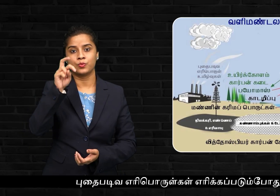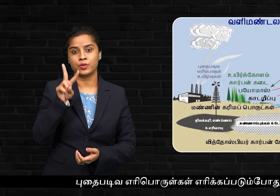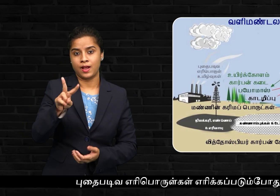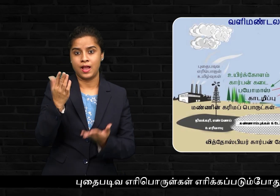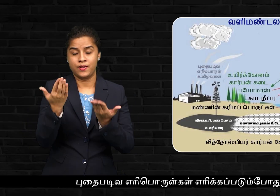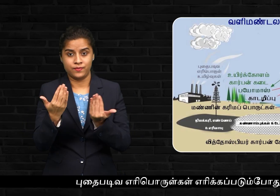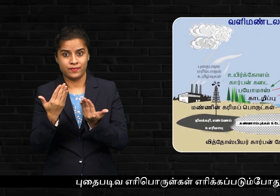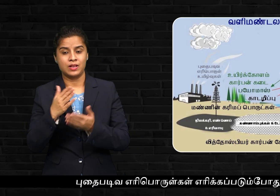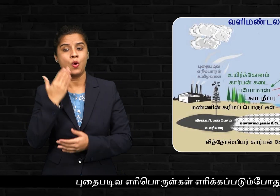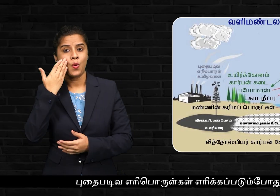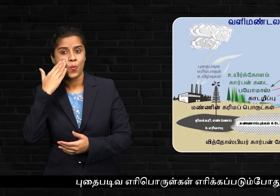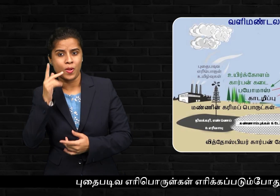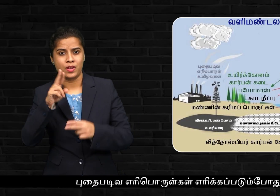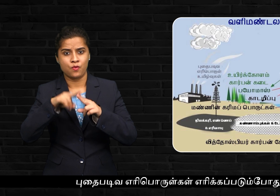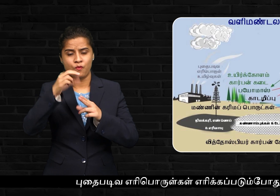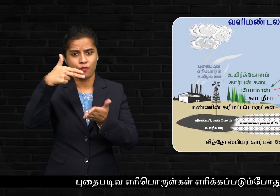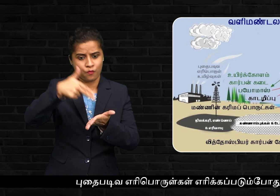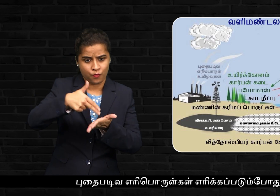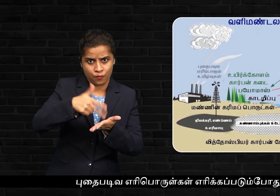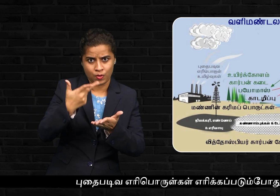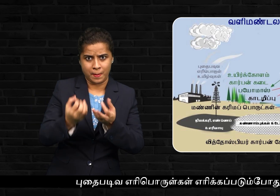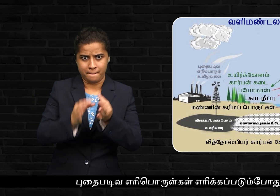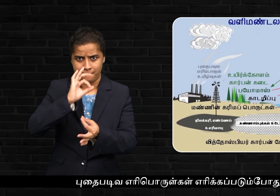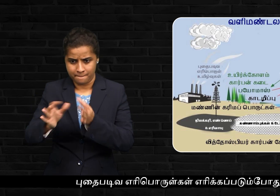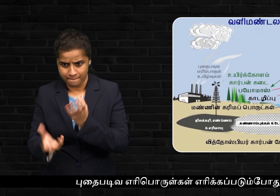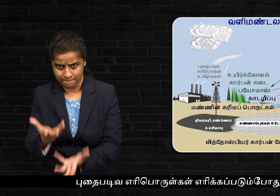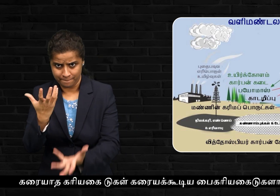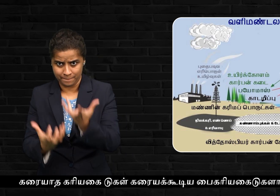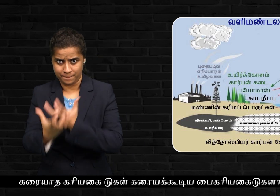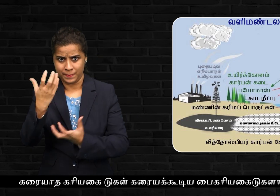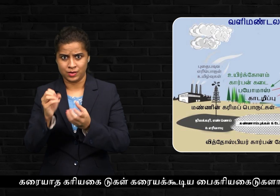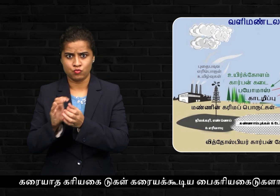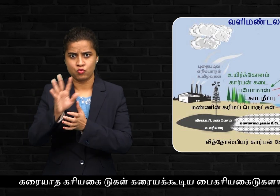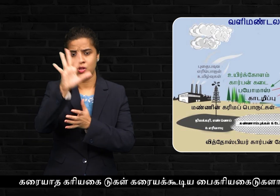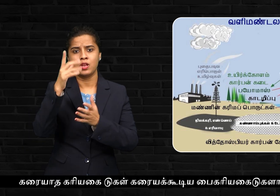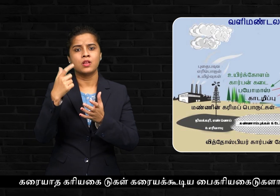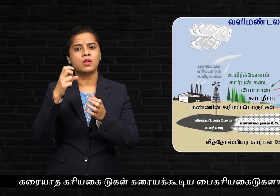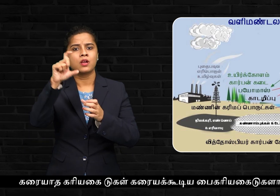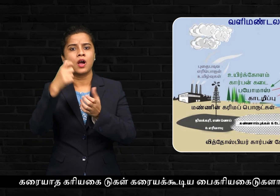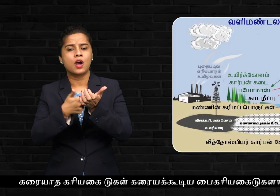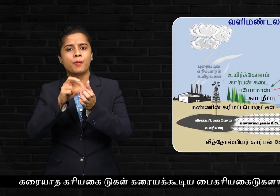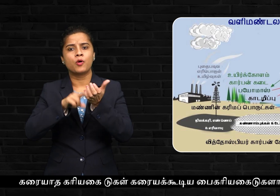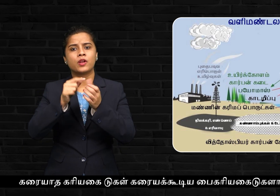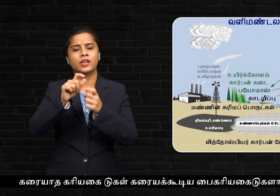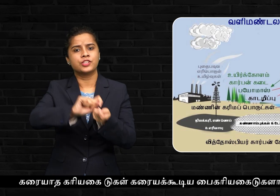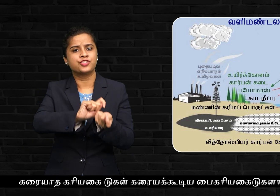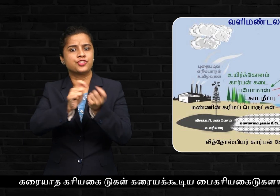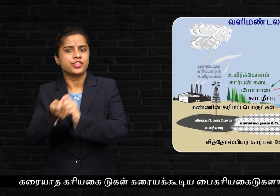புதைப்படிவ எரிபொருள்கள் எரிக்கப்படும் போது அல்லது கரையாத கரியைகளுடன் கரையக்கூடிய